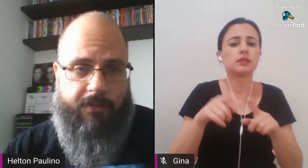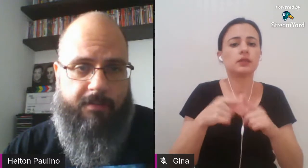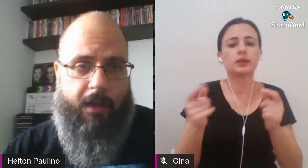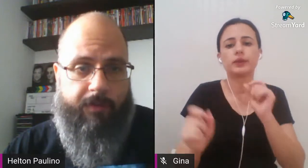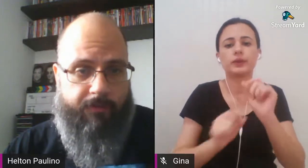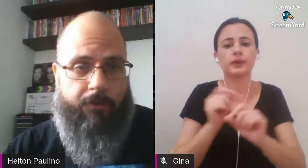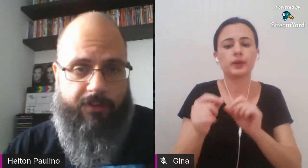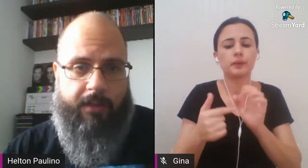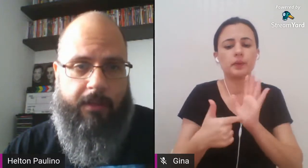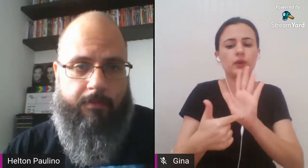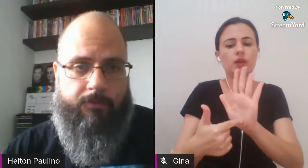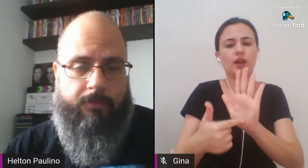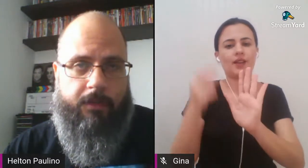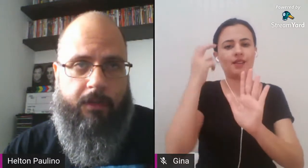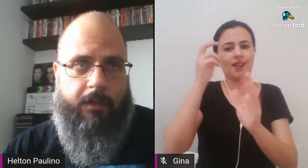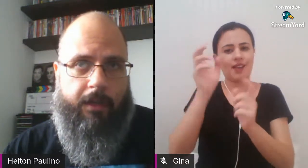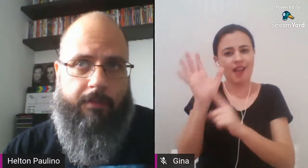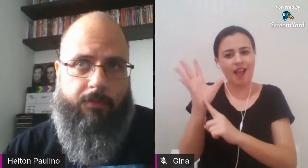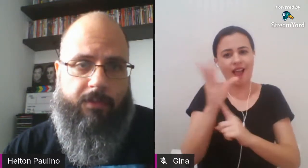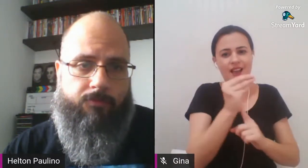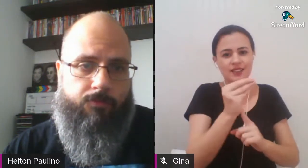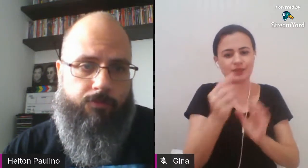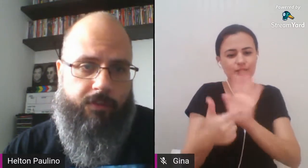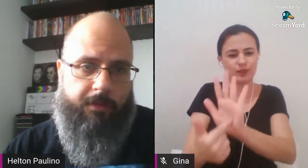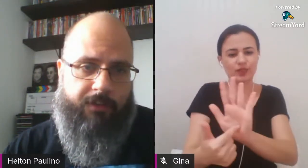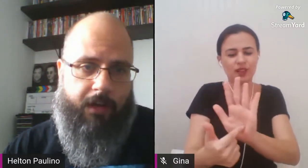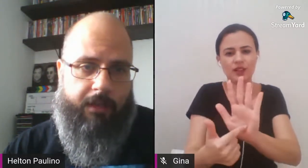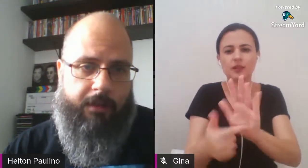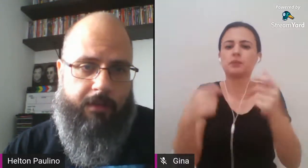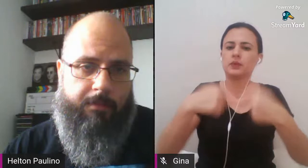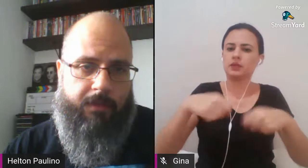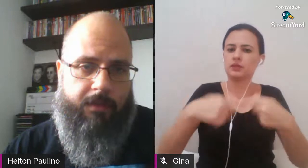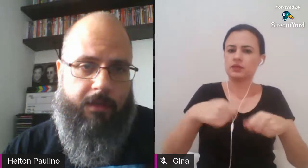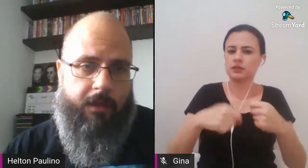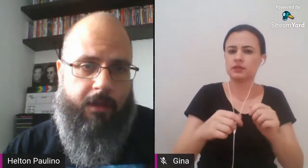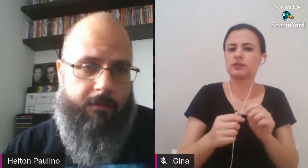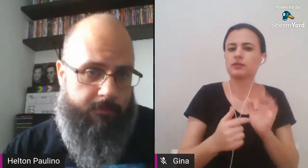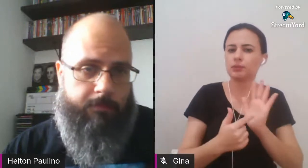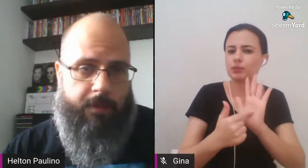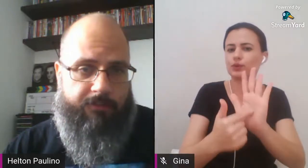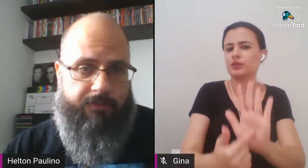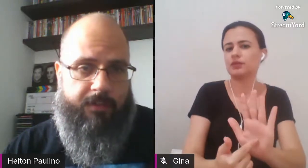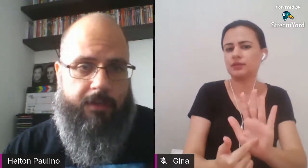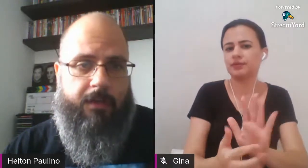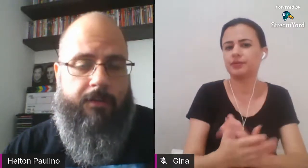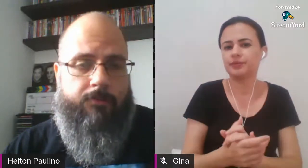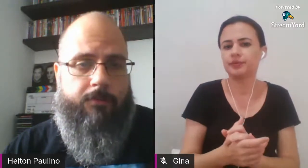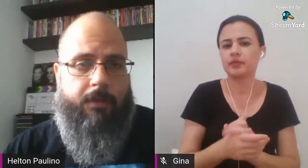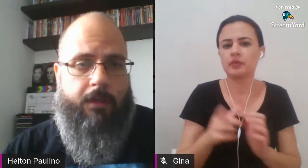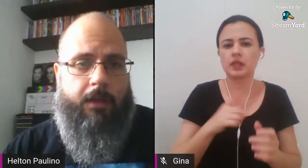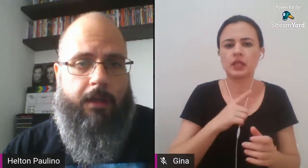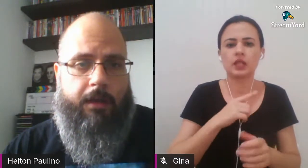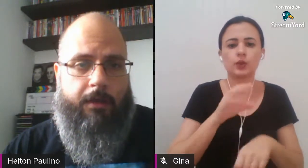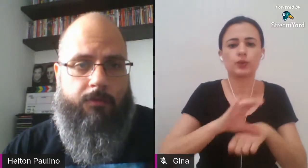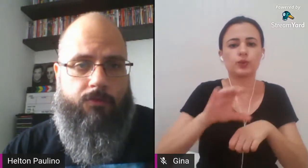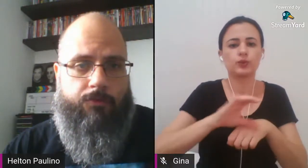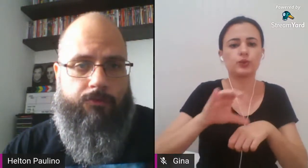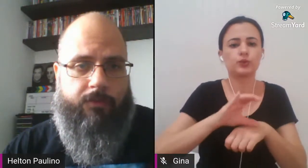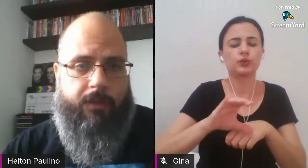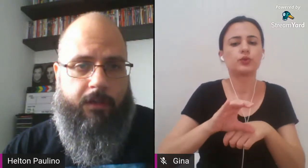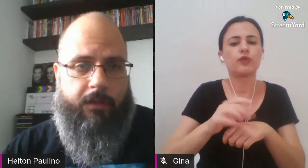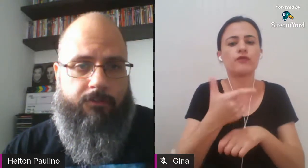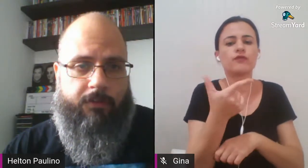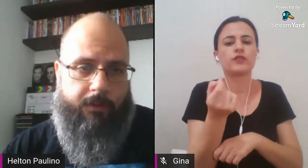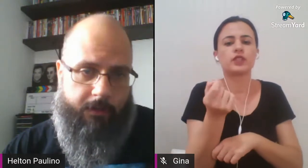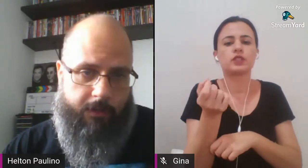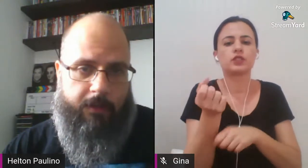simplesmente negligenciar o que nós já temos, né? Nós temos um curso de bacharelado em arte e mídia com mais de 20 anos. É um